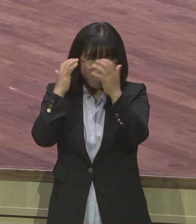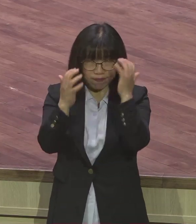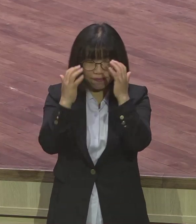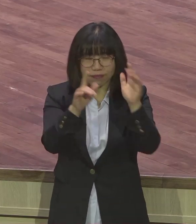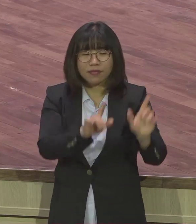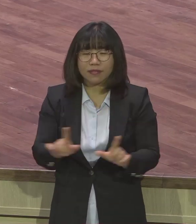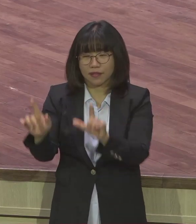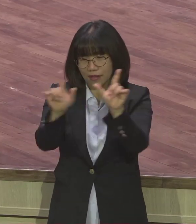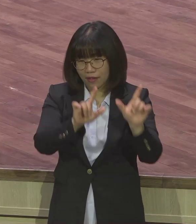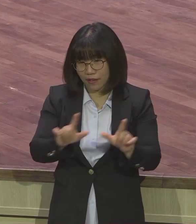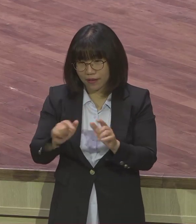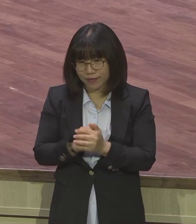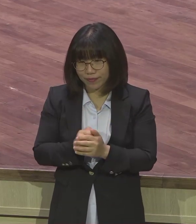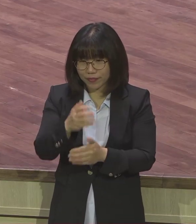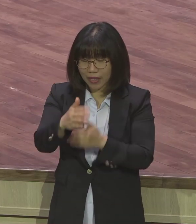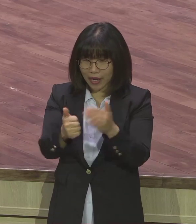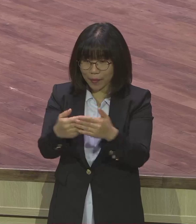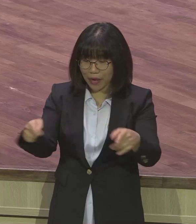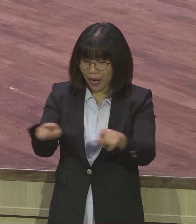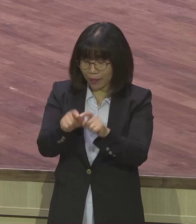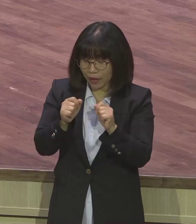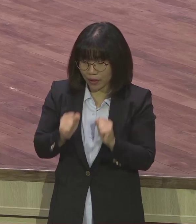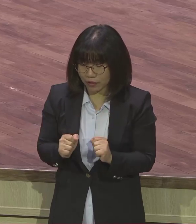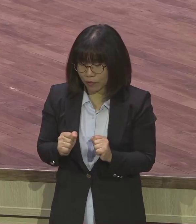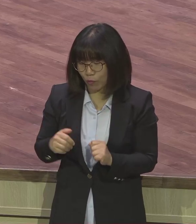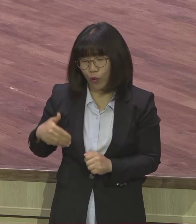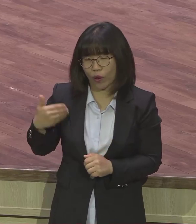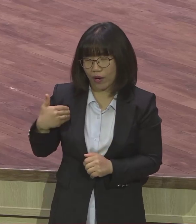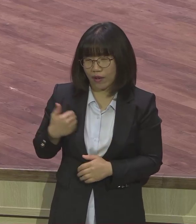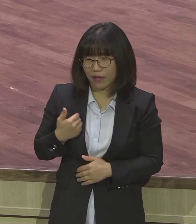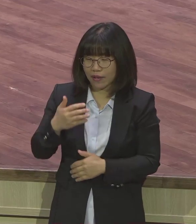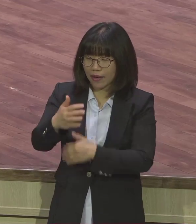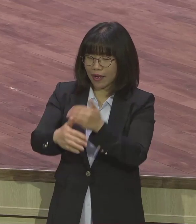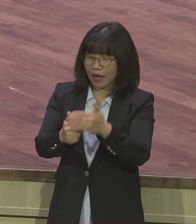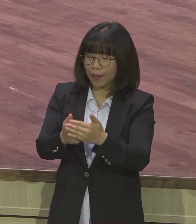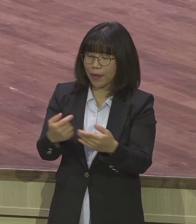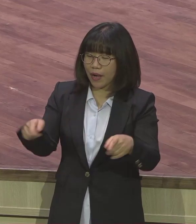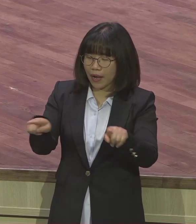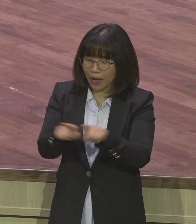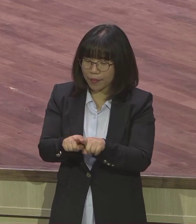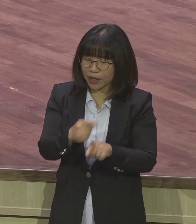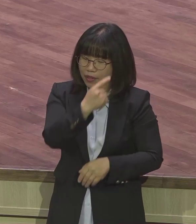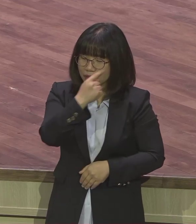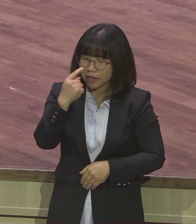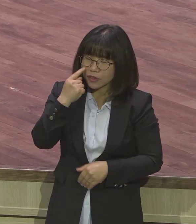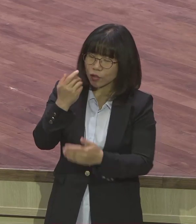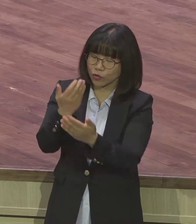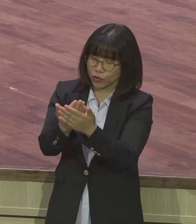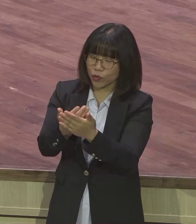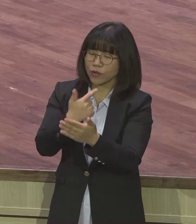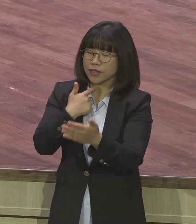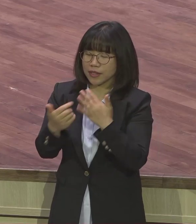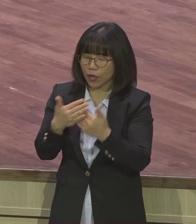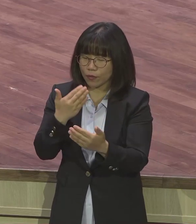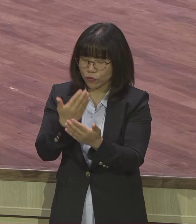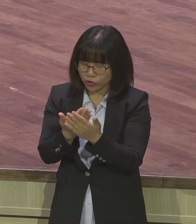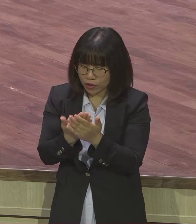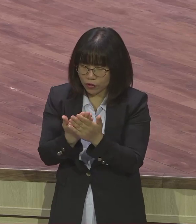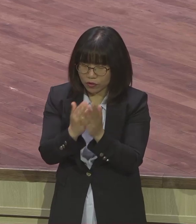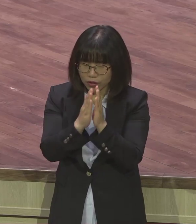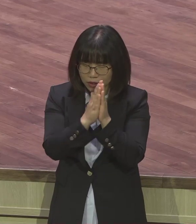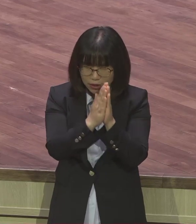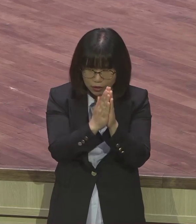하나님이 나와 함께 계시구나. 하나님이 함께 하신 증거를 주옵시고 하나님이 나와 함께 체험을 하게 하주옵소서. 기도도 안